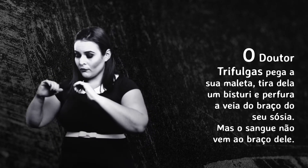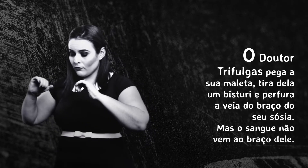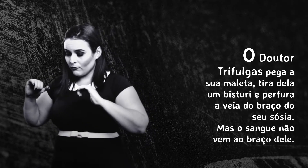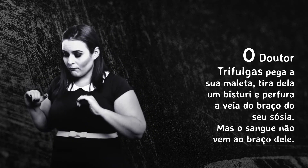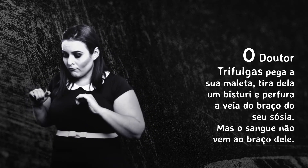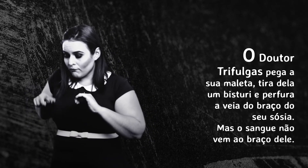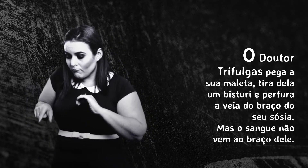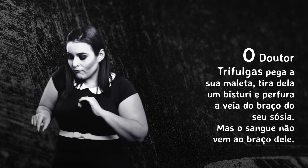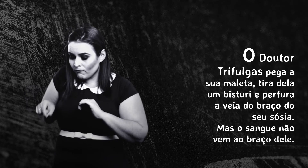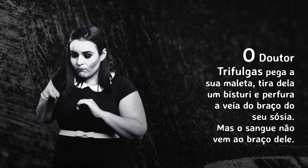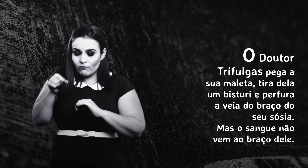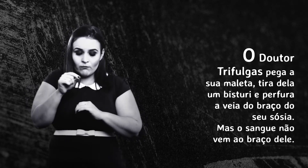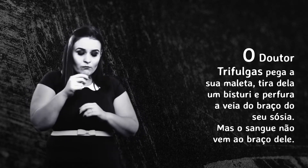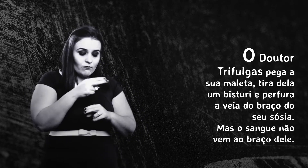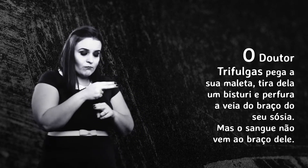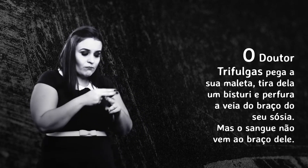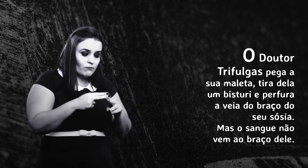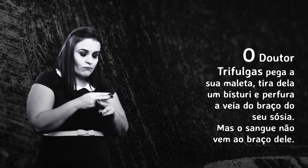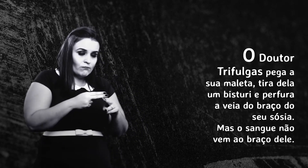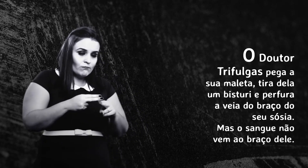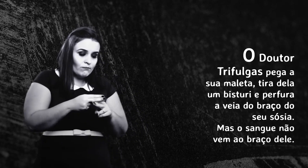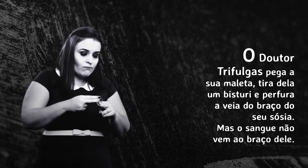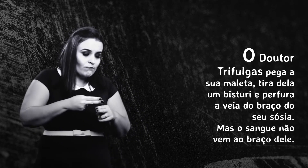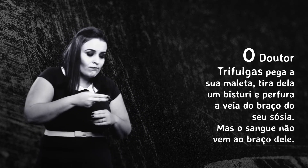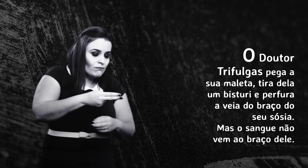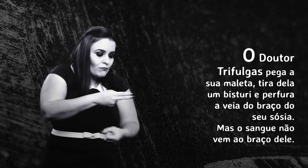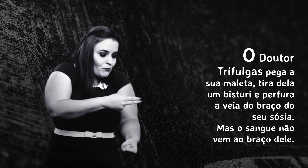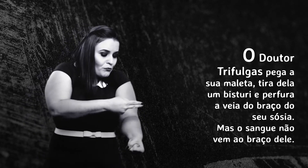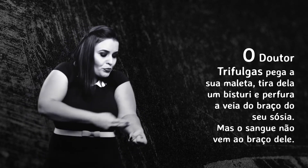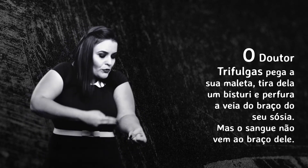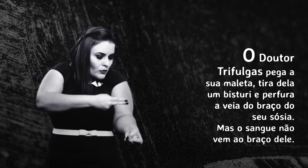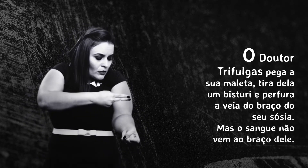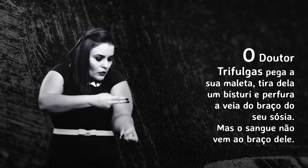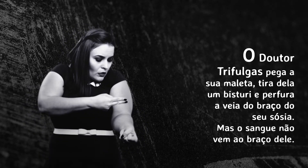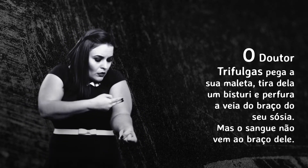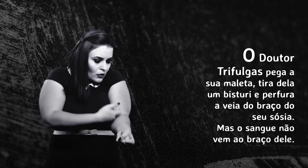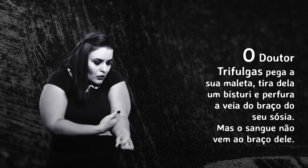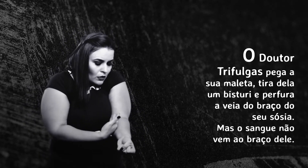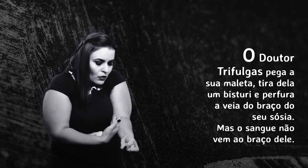bisturi e perfura a veia do braço do seu sósia, mas o sangue não vem ao braço dele.